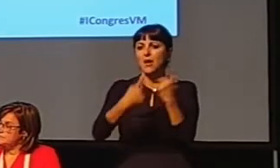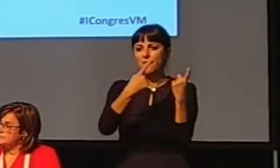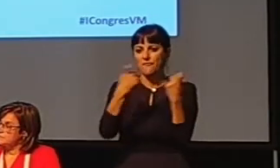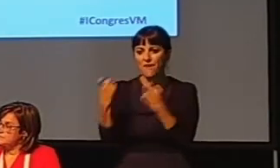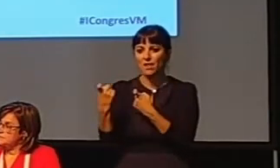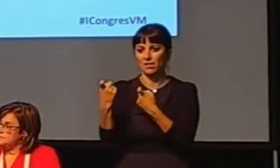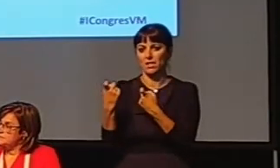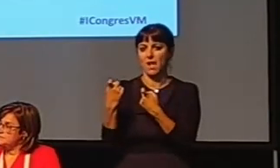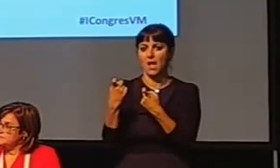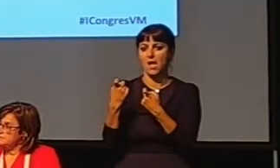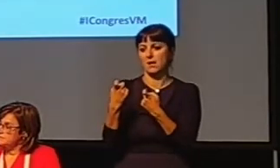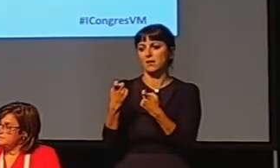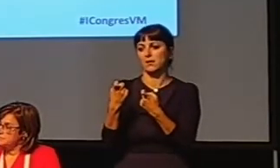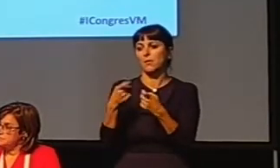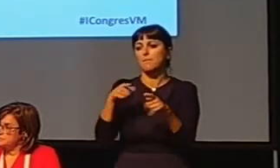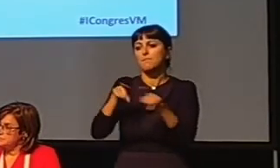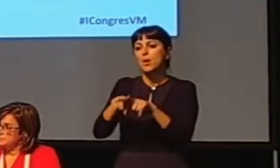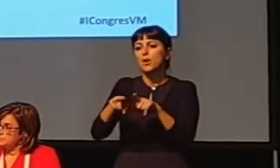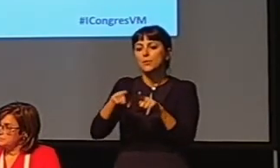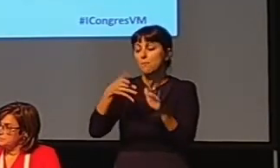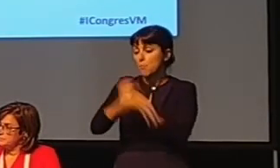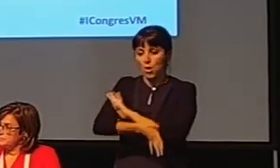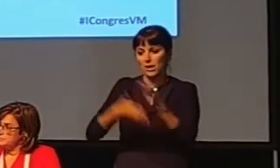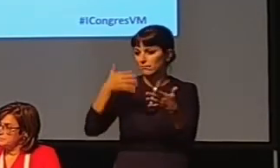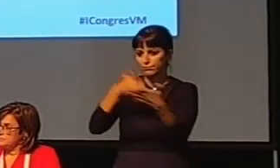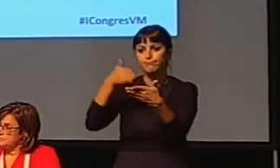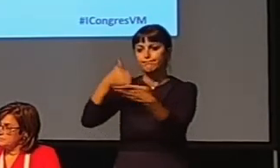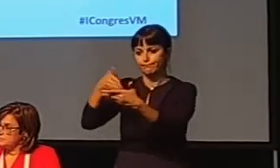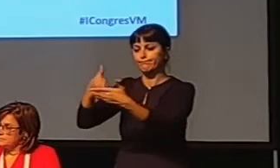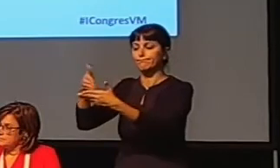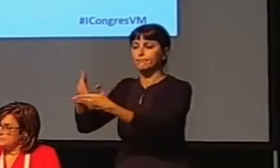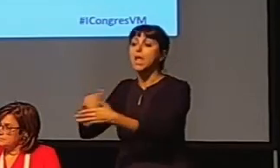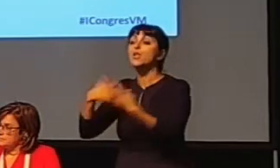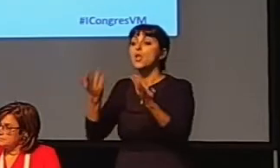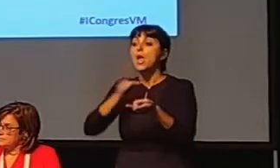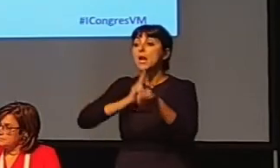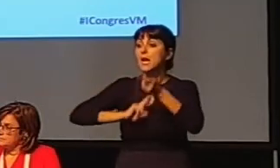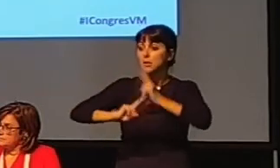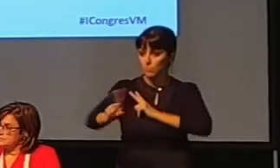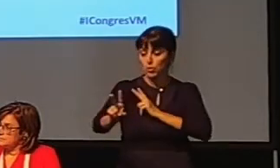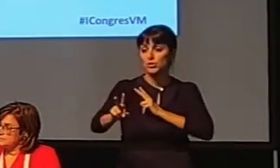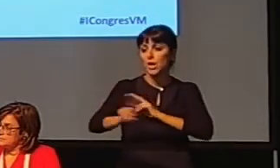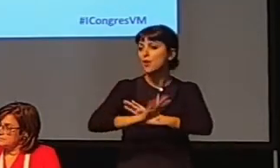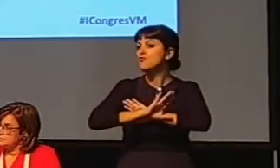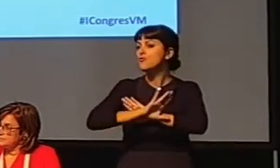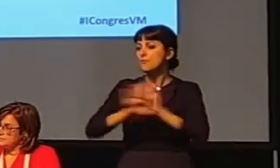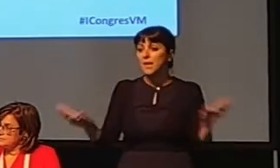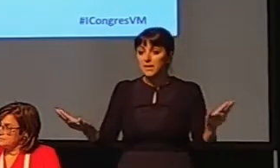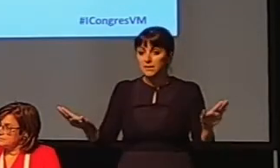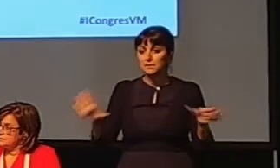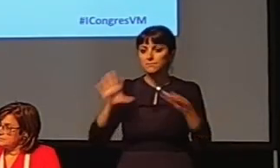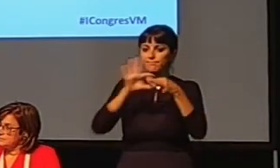sabem. La història és si podem articular aquesta resposta. I aquesta resposta solament s'articula a nivell polític.